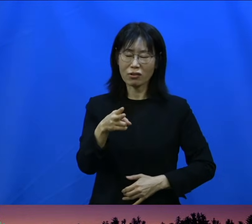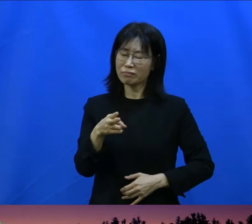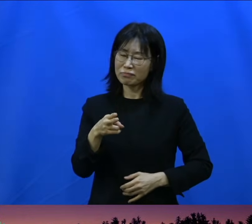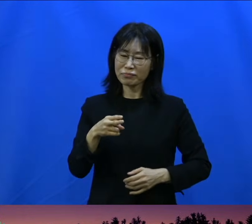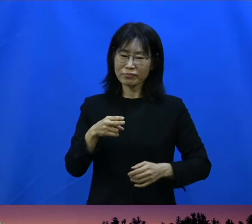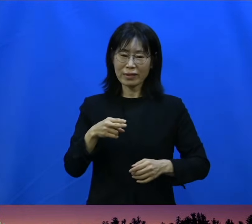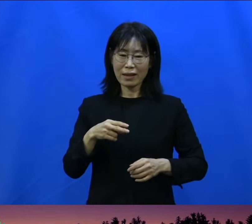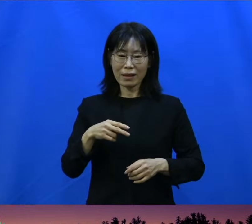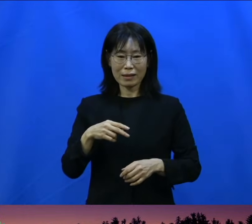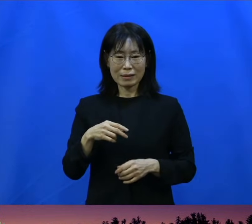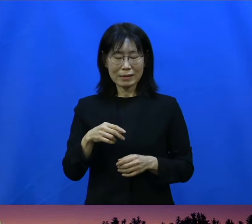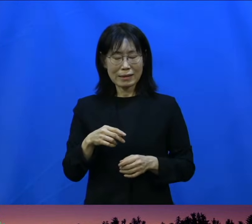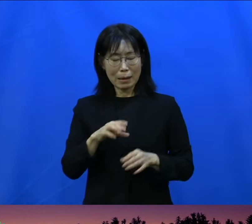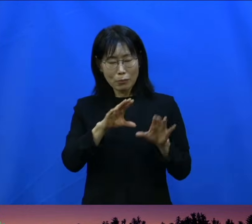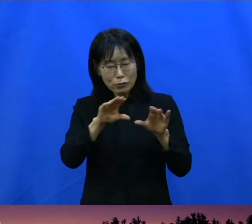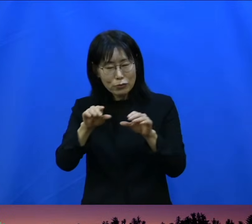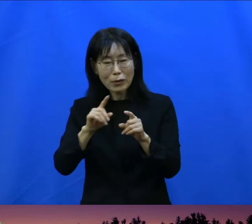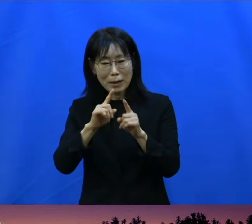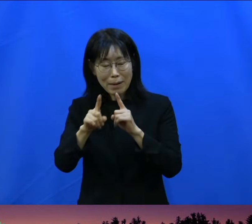거침이 없어요.